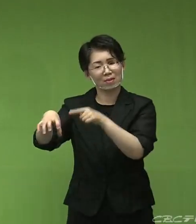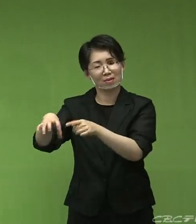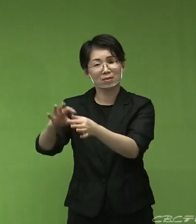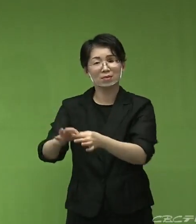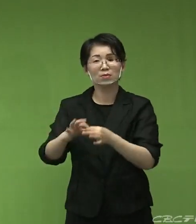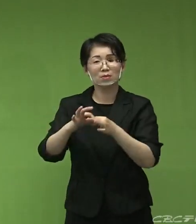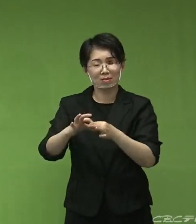ます